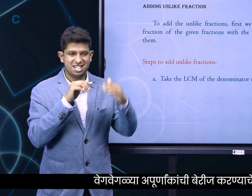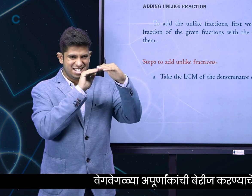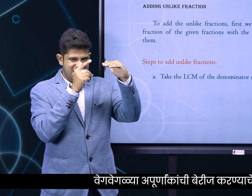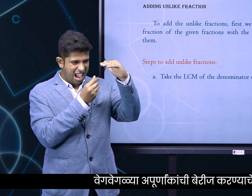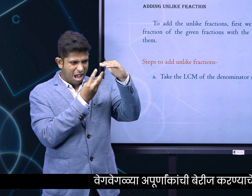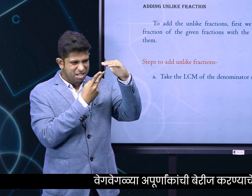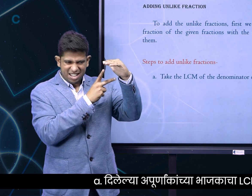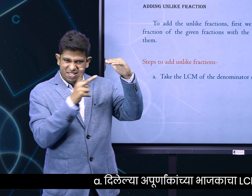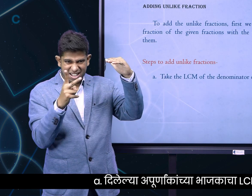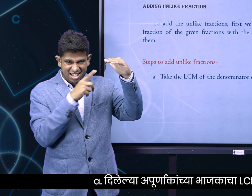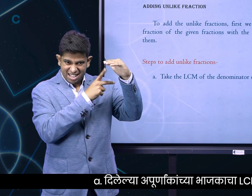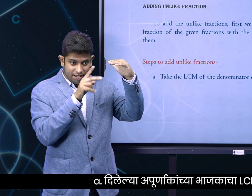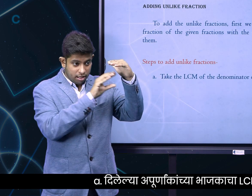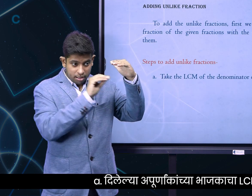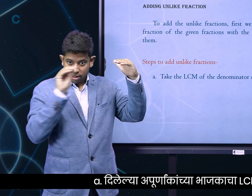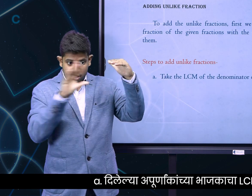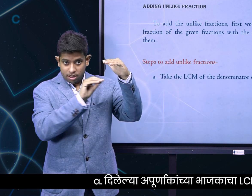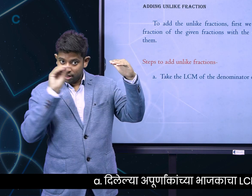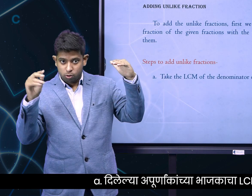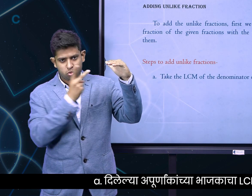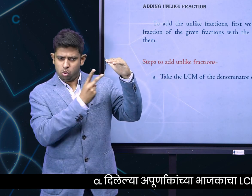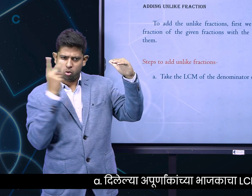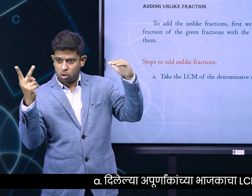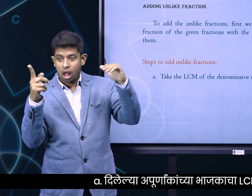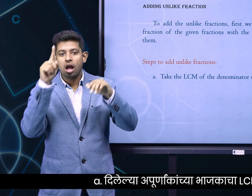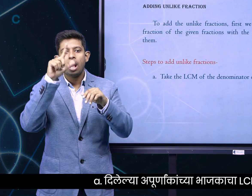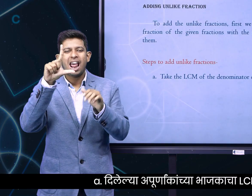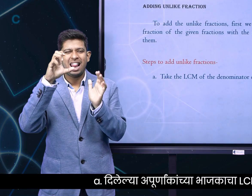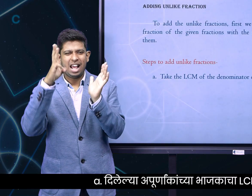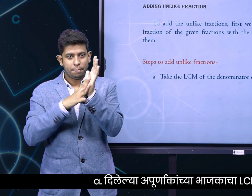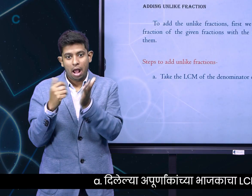करण्याचे टप्पे: दिलेल्या अपूर्णांकांच्या भाजकांचा एलसीएम घ्या.